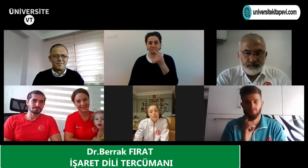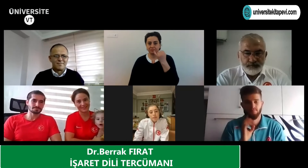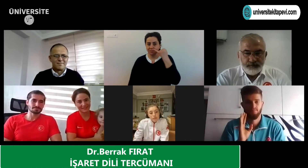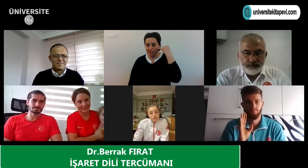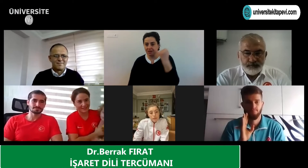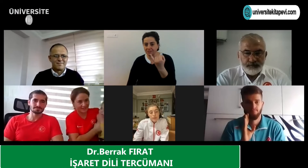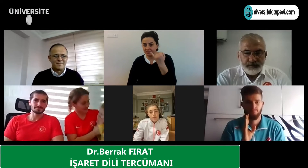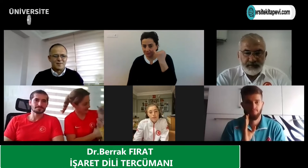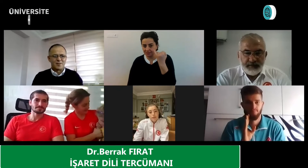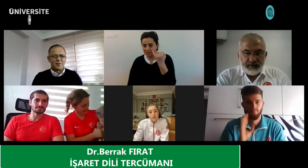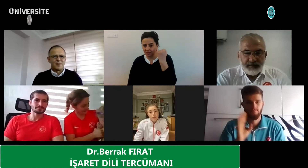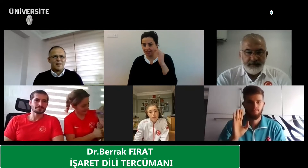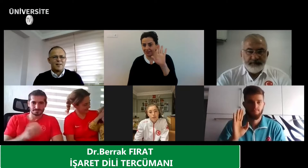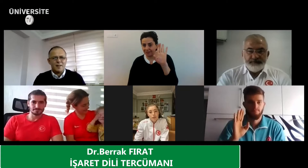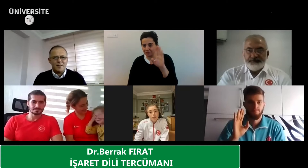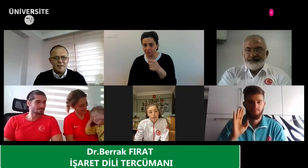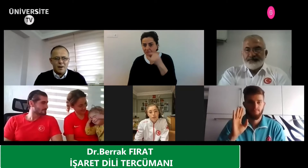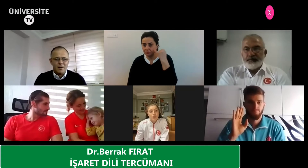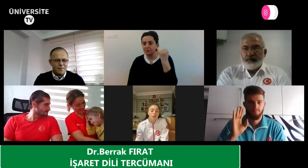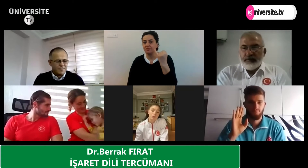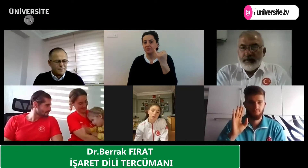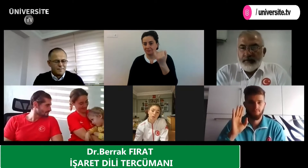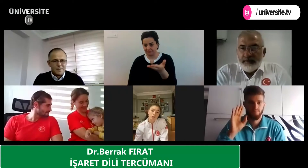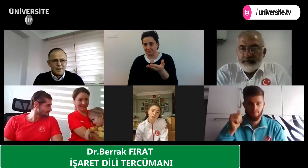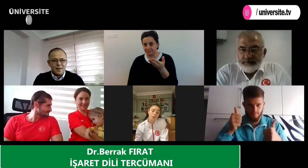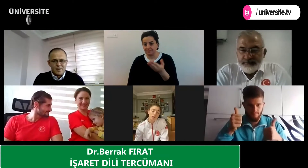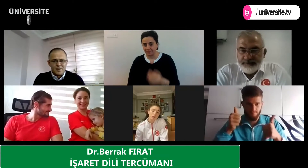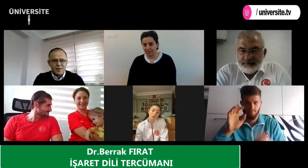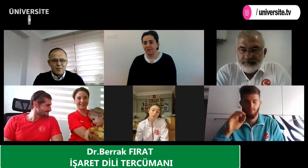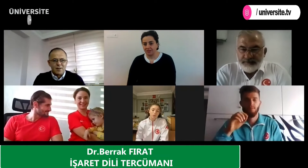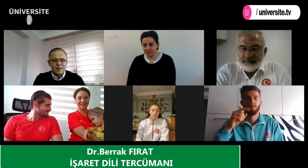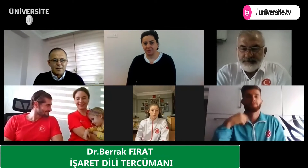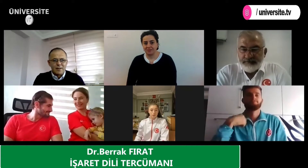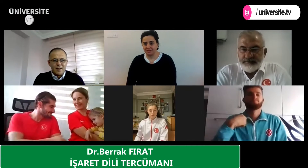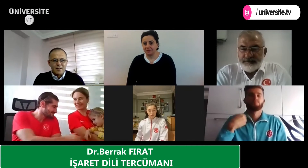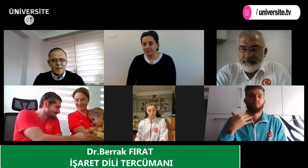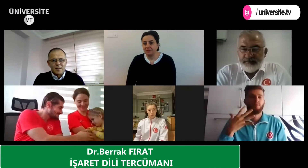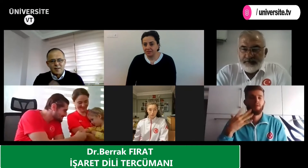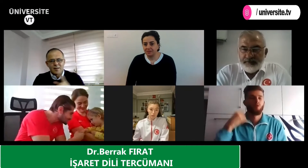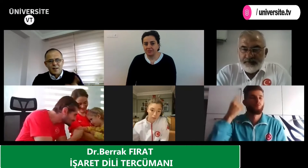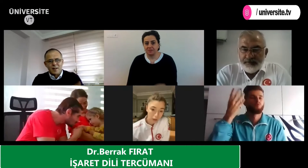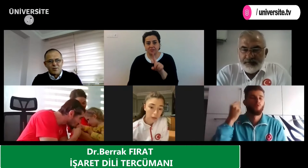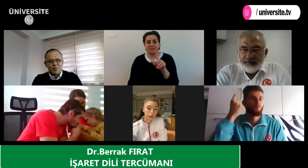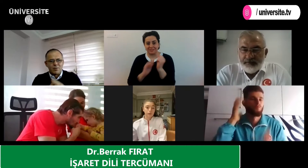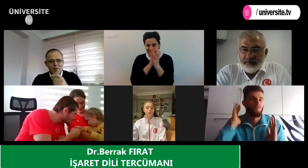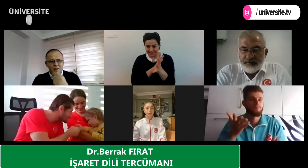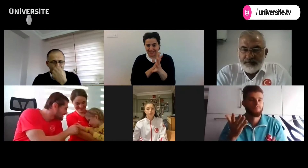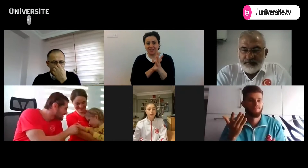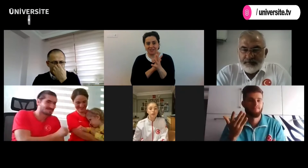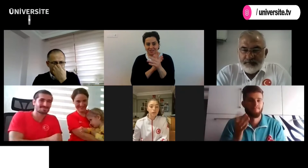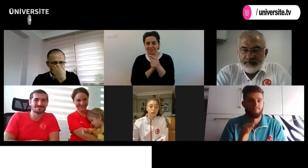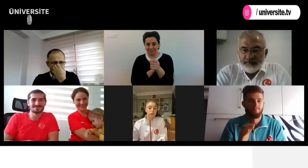anlaşılmasın. Yasin el kaldırıyor. Teşekkür ederiz. Evet, Yasin, zaten sırayla